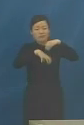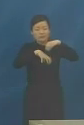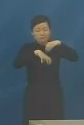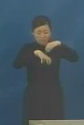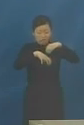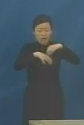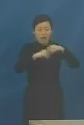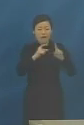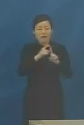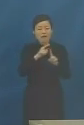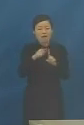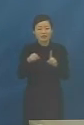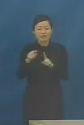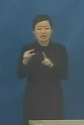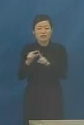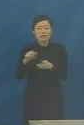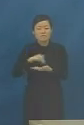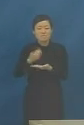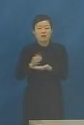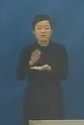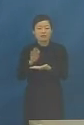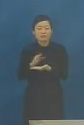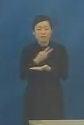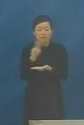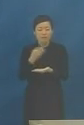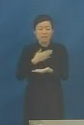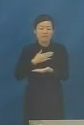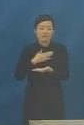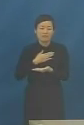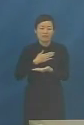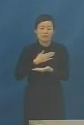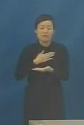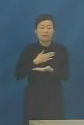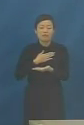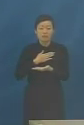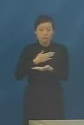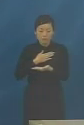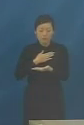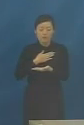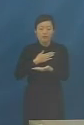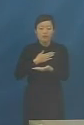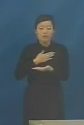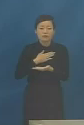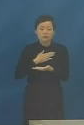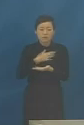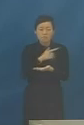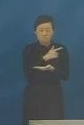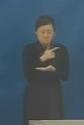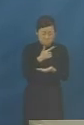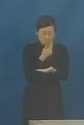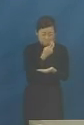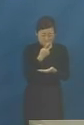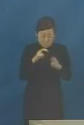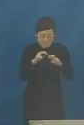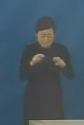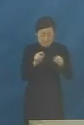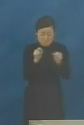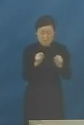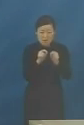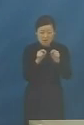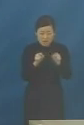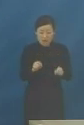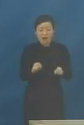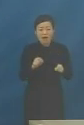でそれをあの抽出した結果に基づきましてこういうあの再現をさせていただきまし